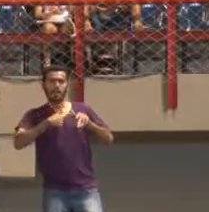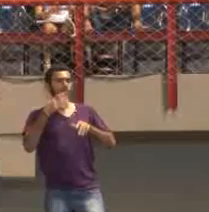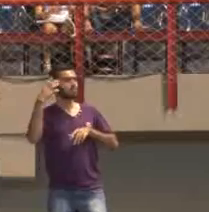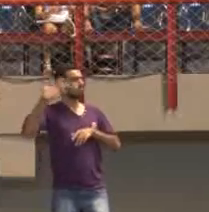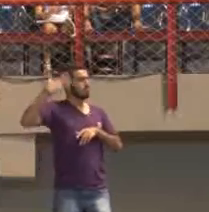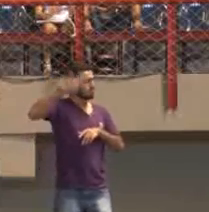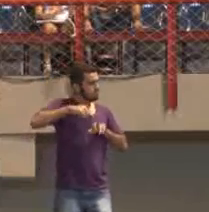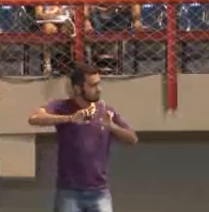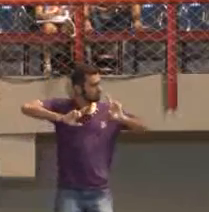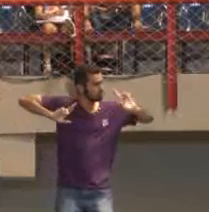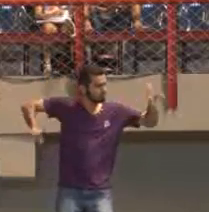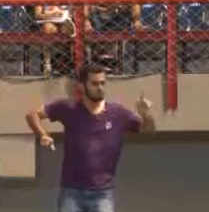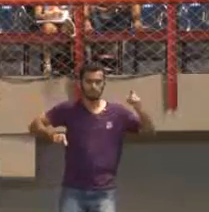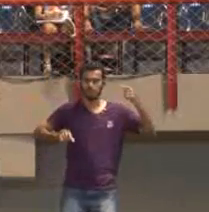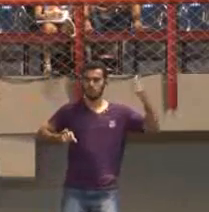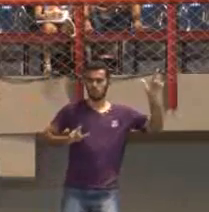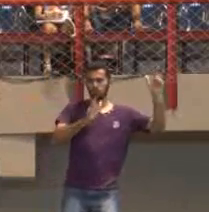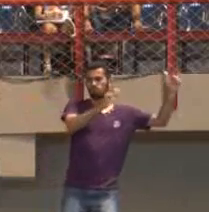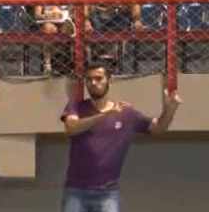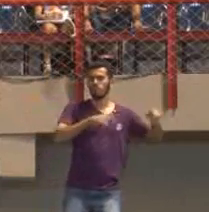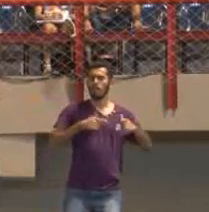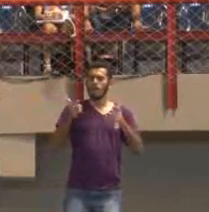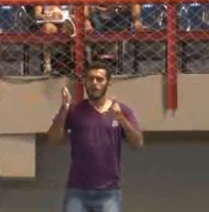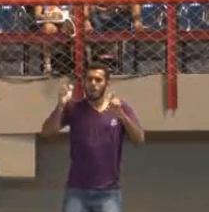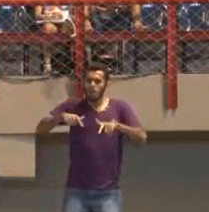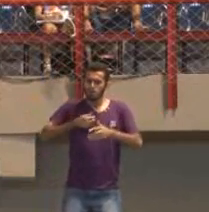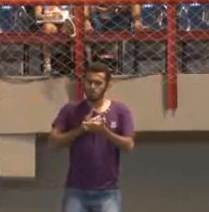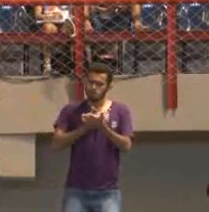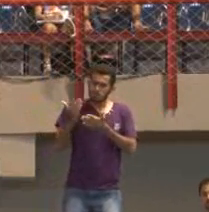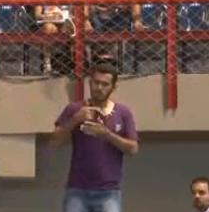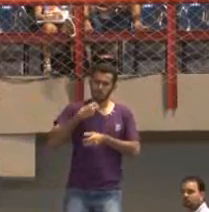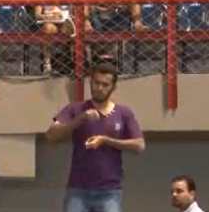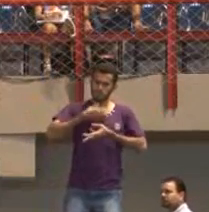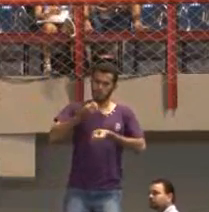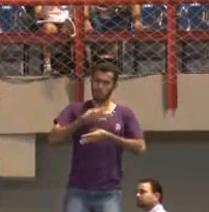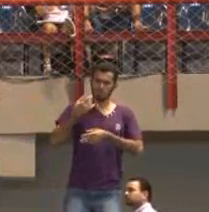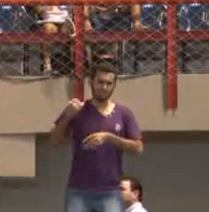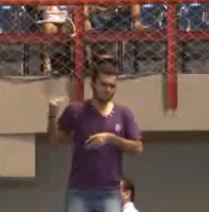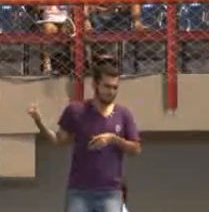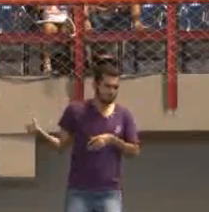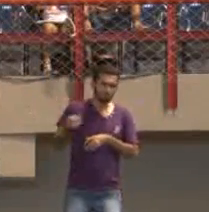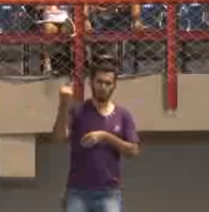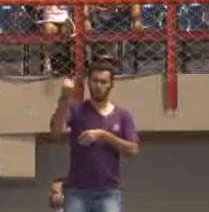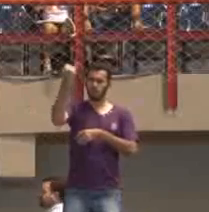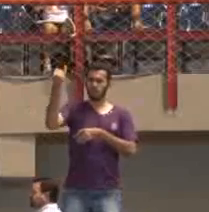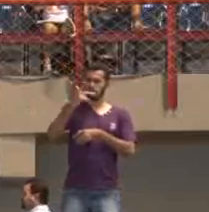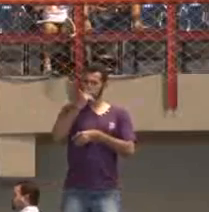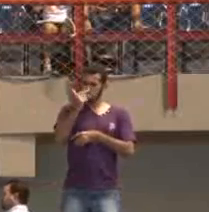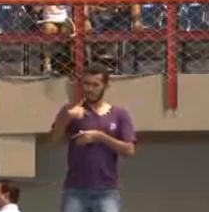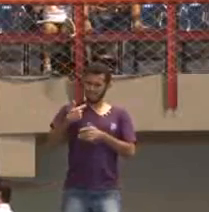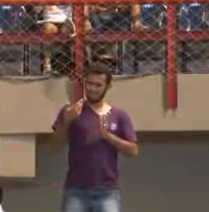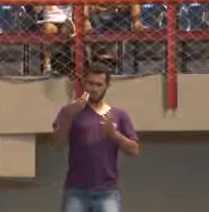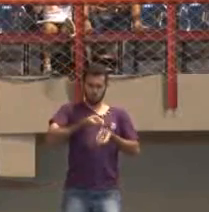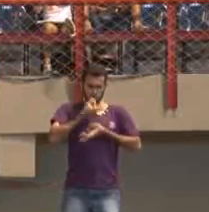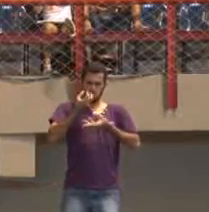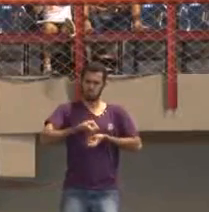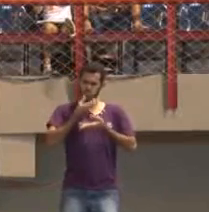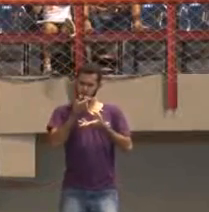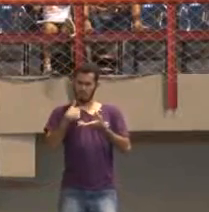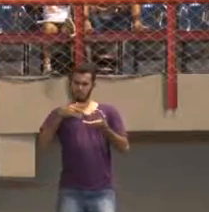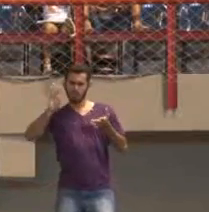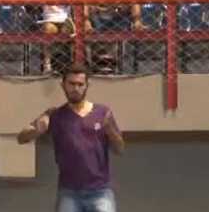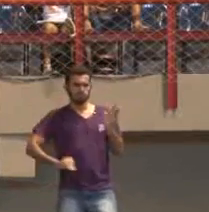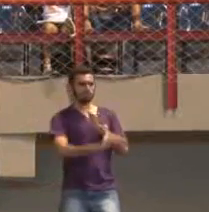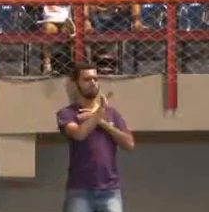quadrinha. De onde é que nasce esse poema que vai ser tão importante que um pedaço dele vai para o hino nacional